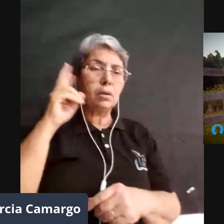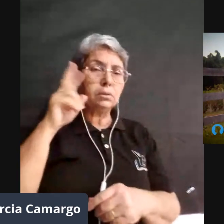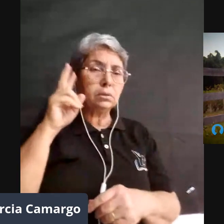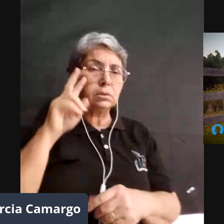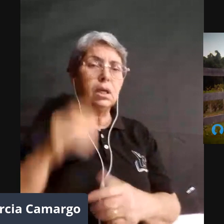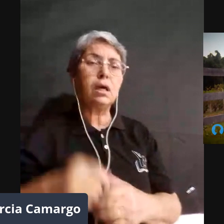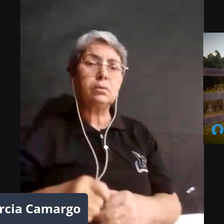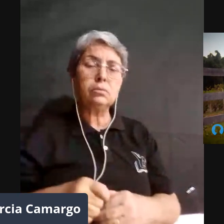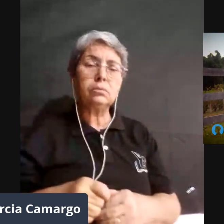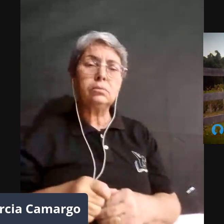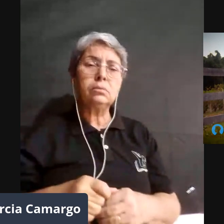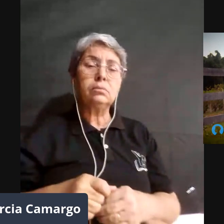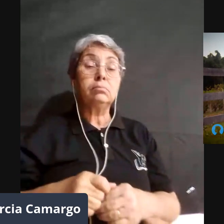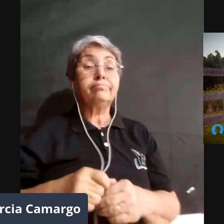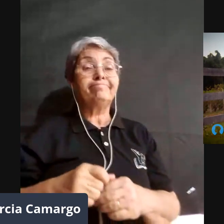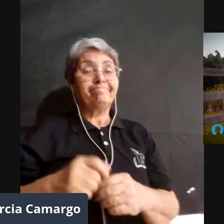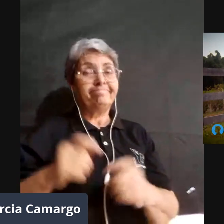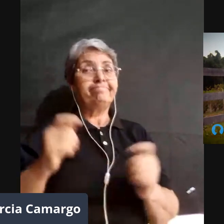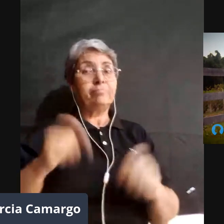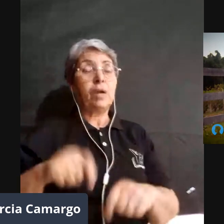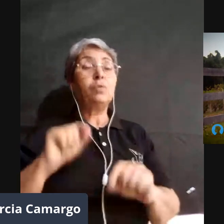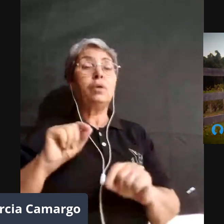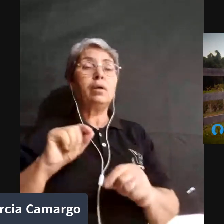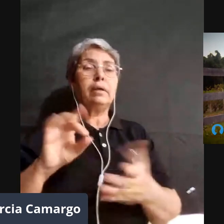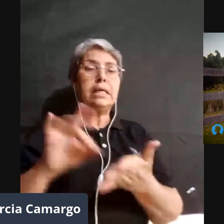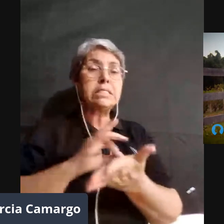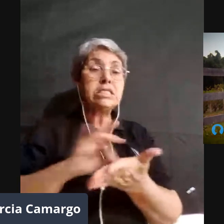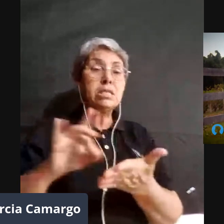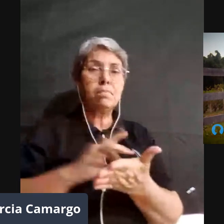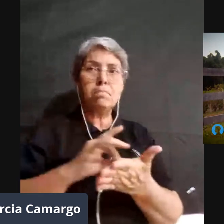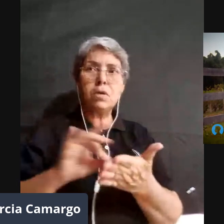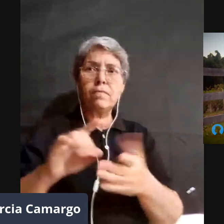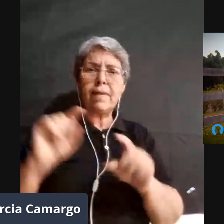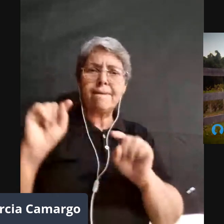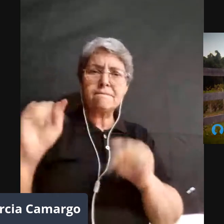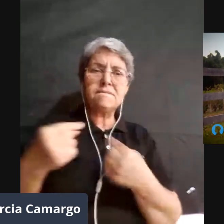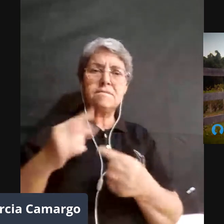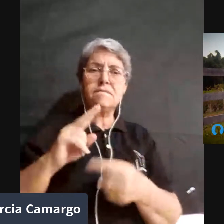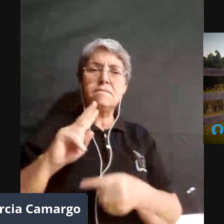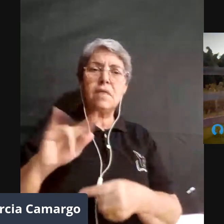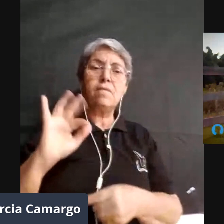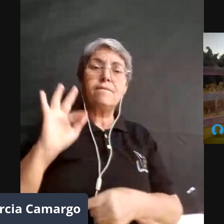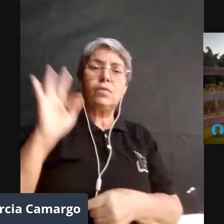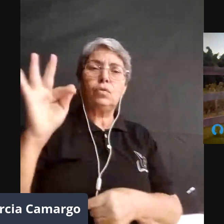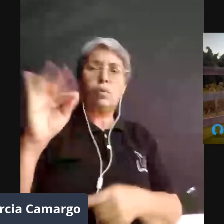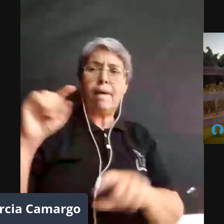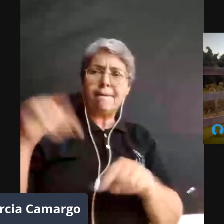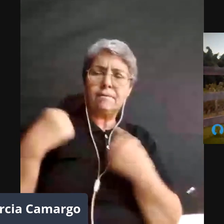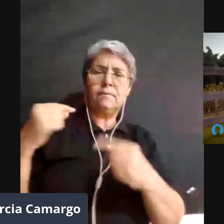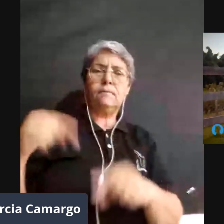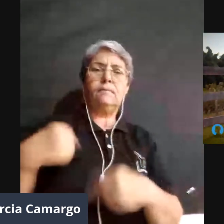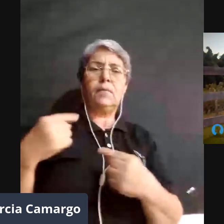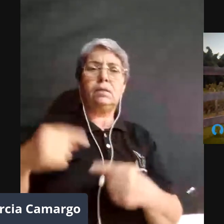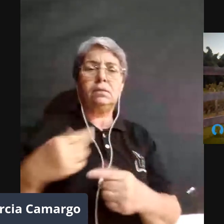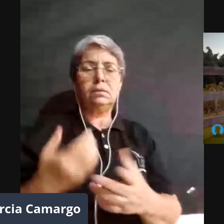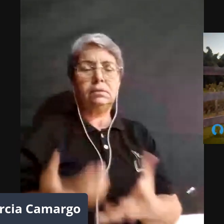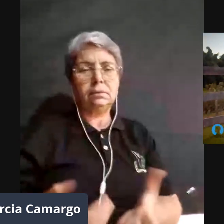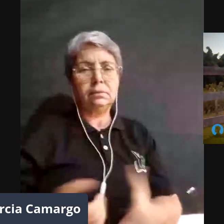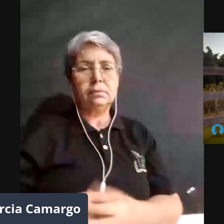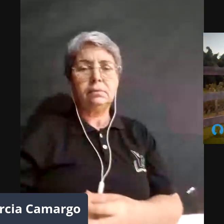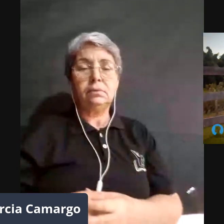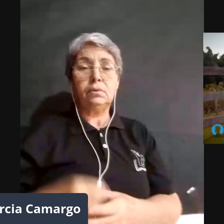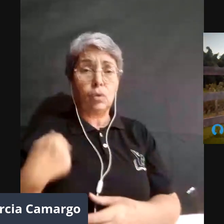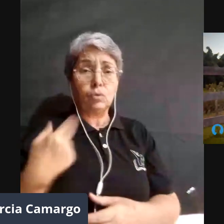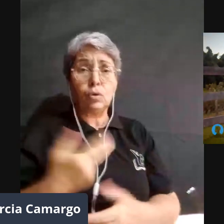inimigos, mais cedo ou mais tarde, vão fazer esse serviço por nós. Tudo que você e eu cremos ser verdade será